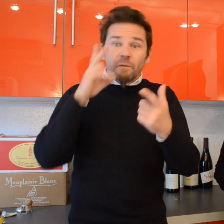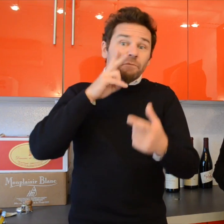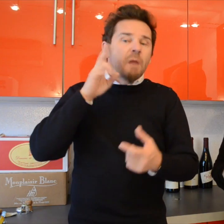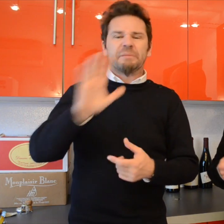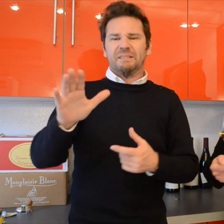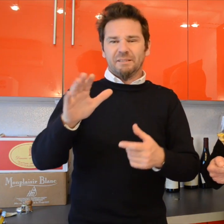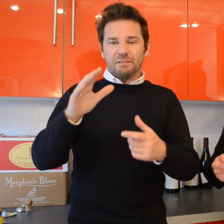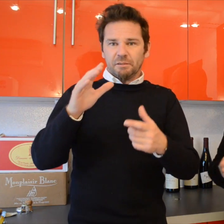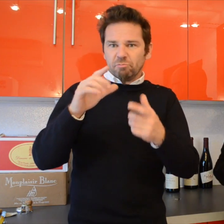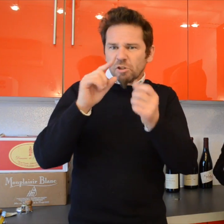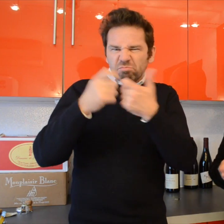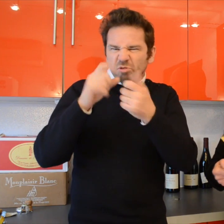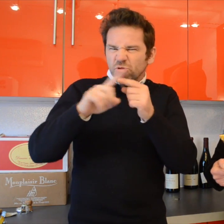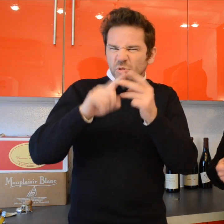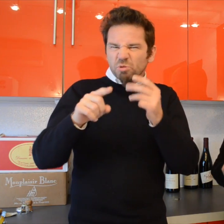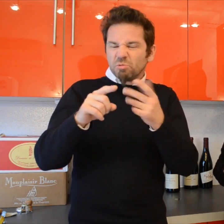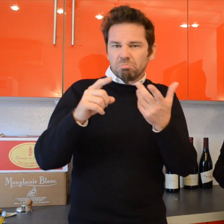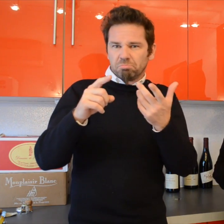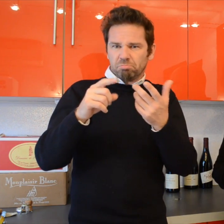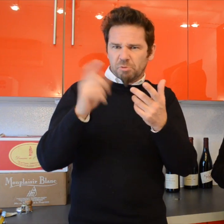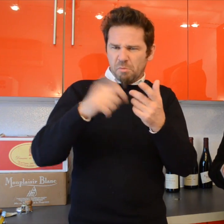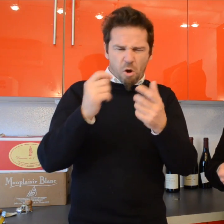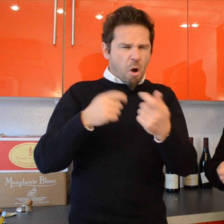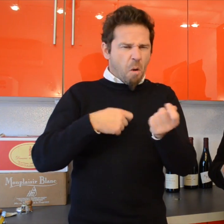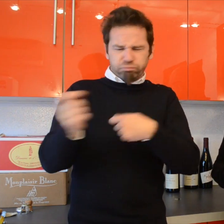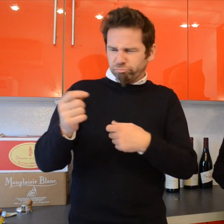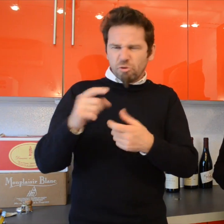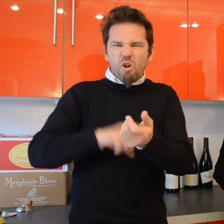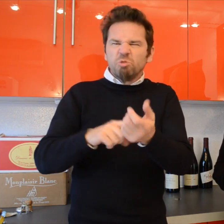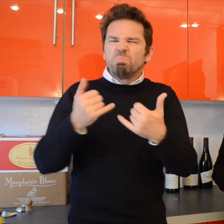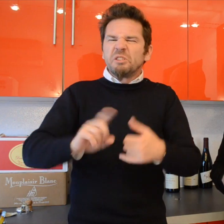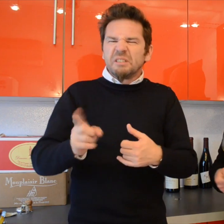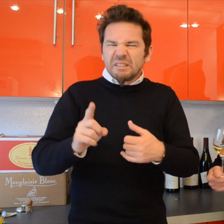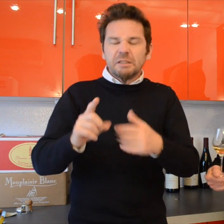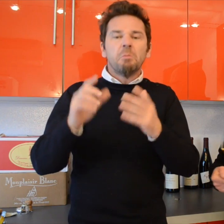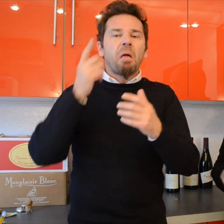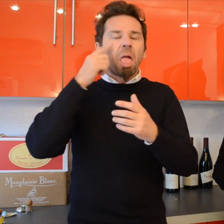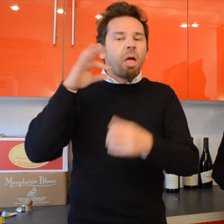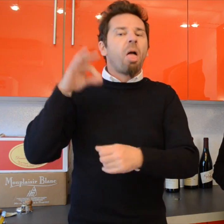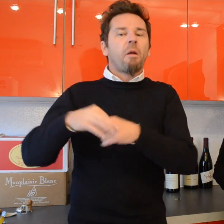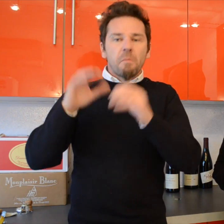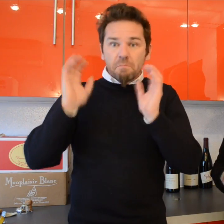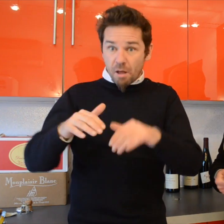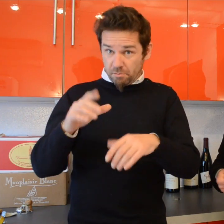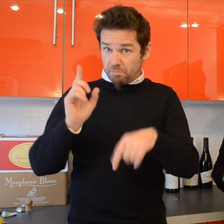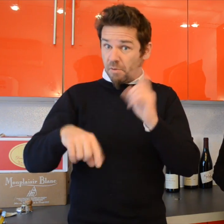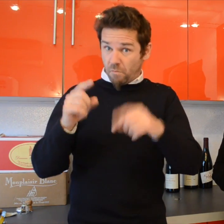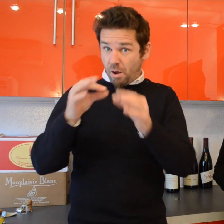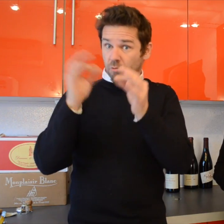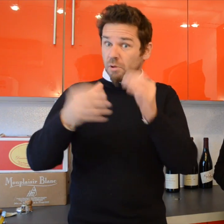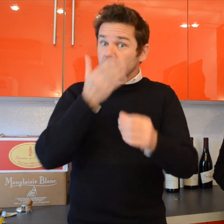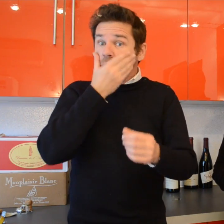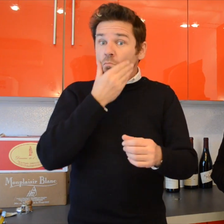dire des choses qui paraissent a priori paradoxes ou contradictoires, ils peuvent quand même donner de très belles choses, de